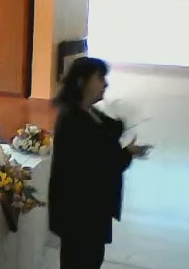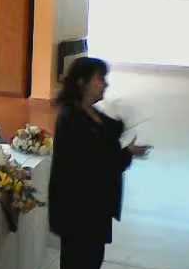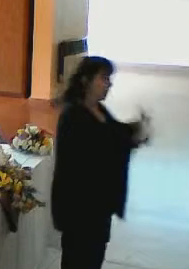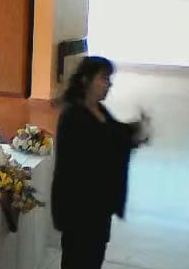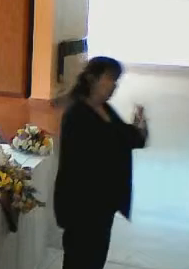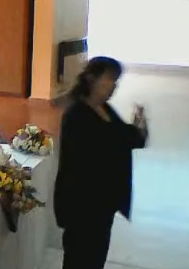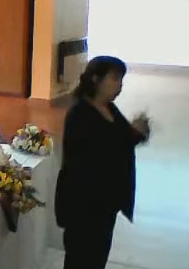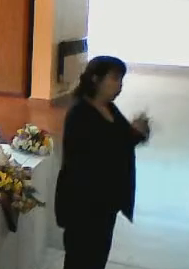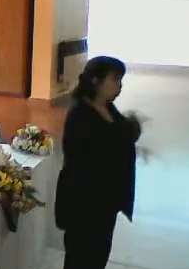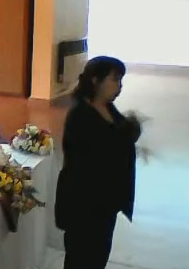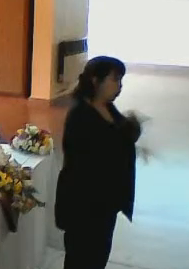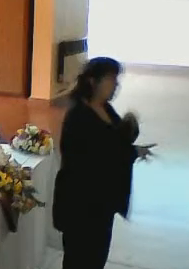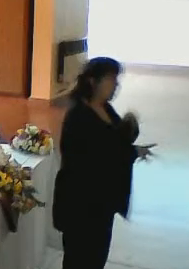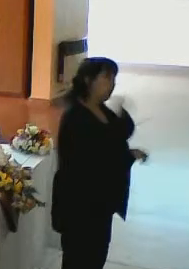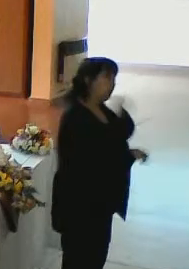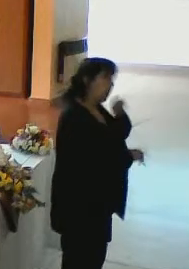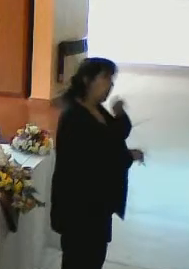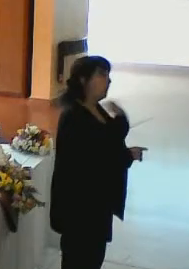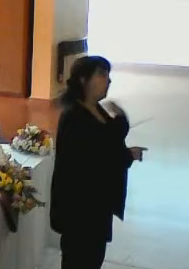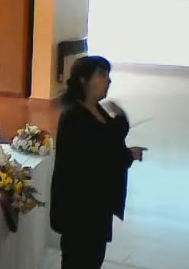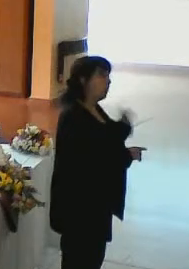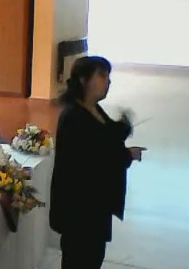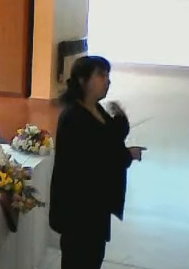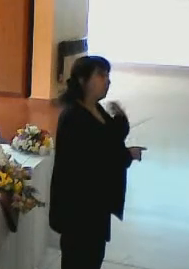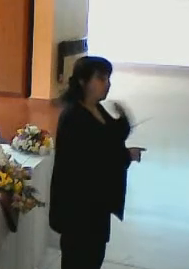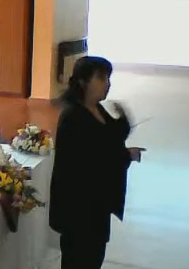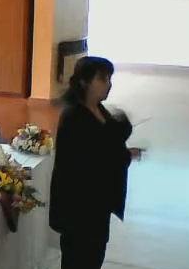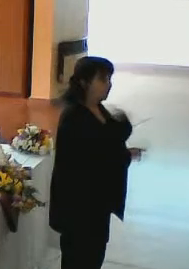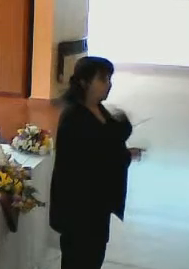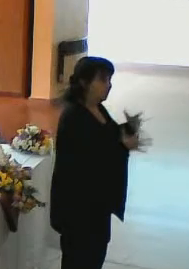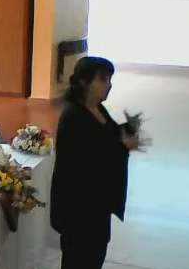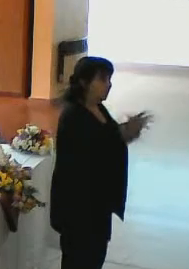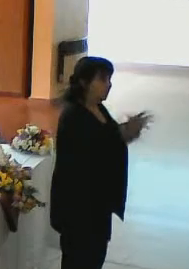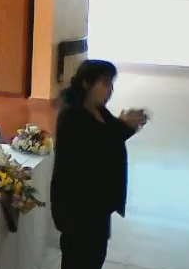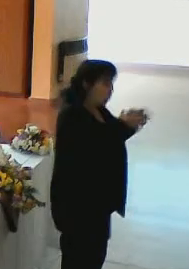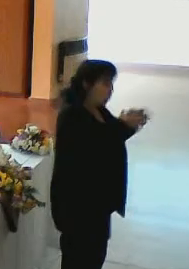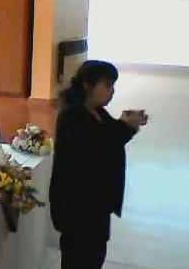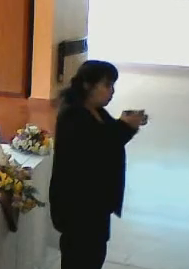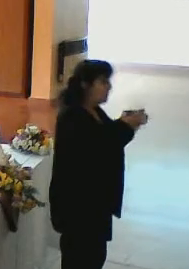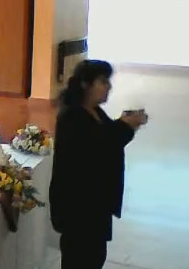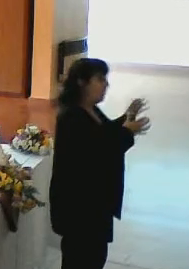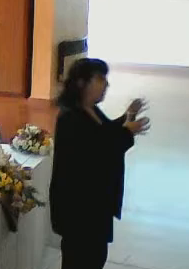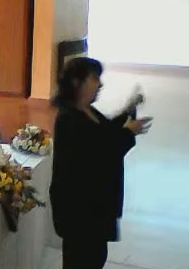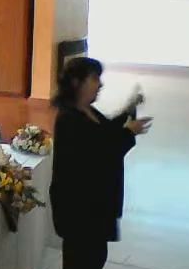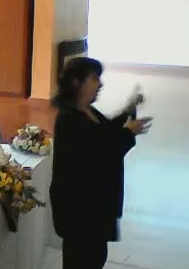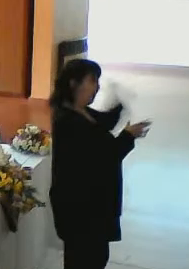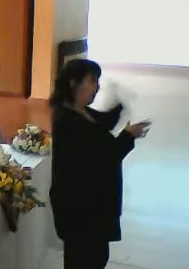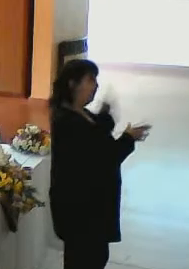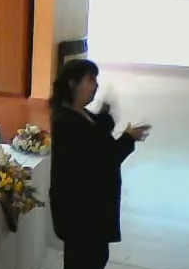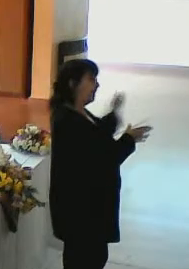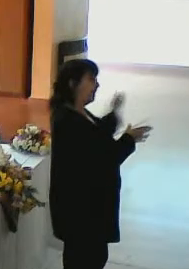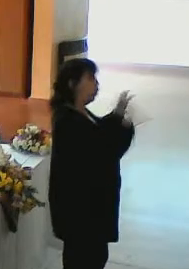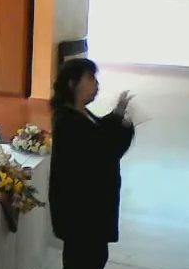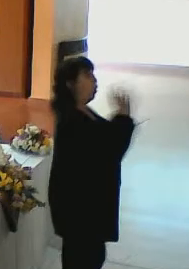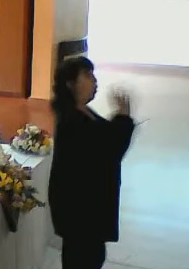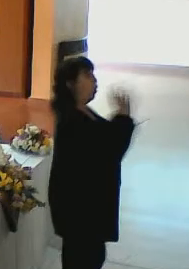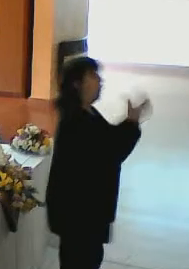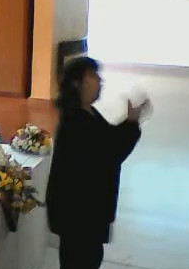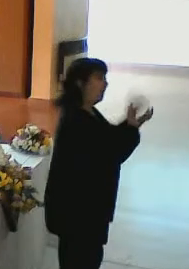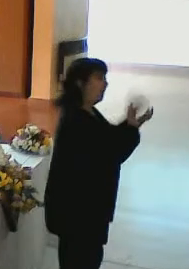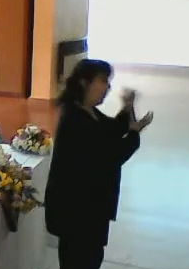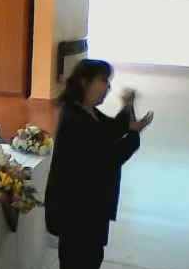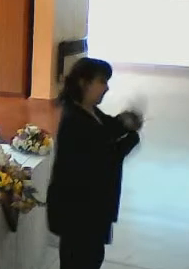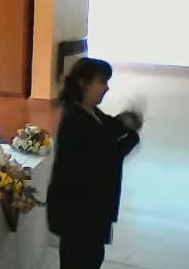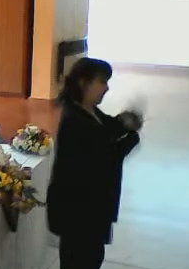con un retraso en el área del lenguaje, a eso le denominamos retraso global del desarrollo. A diferencia de